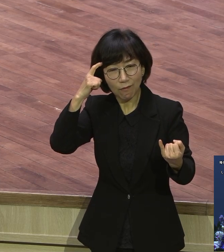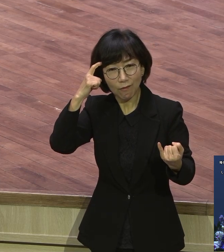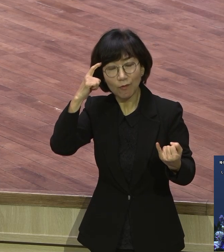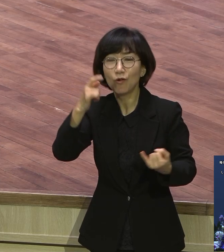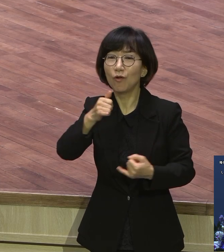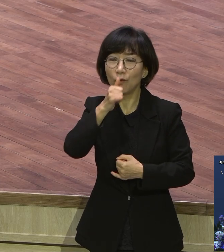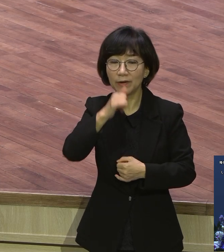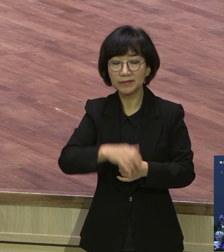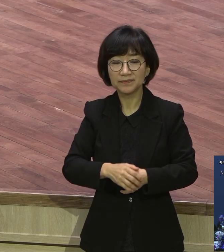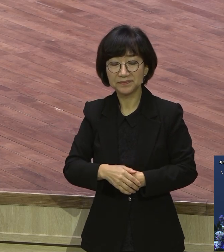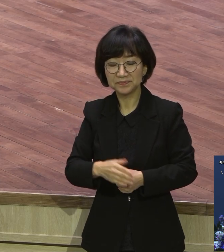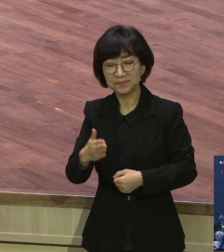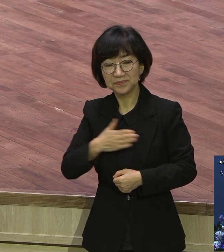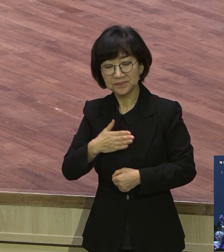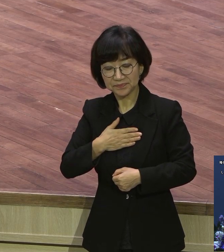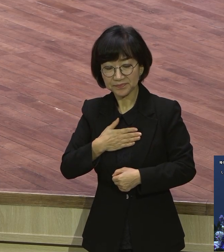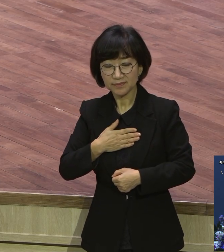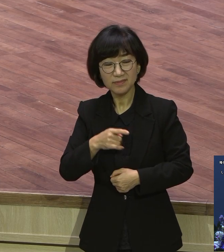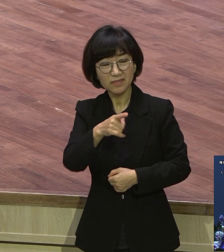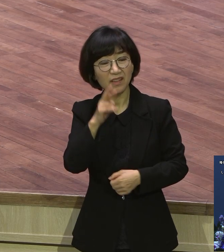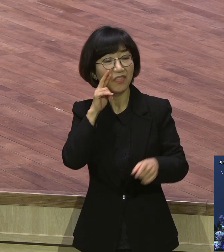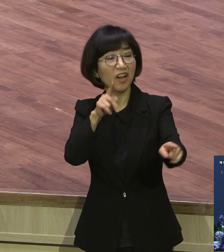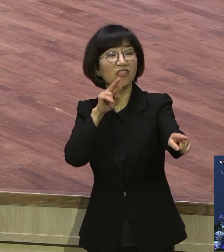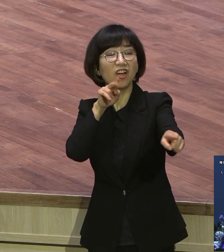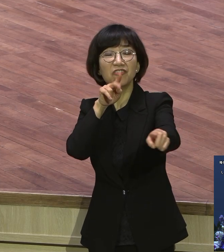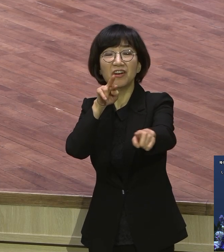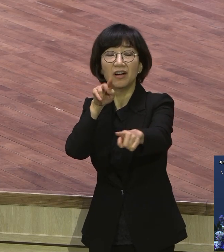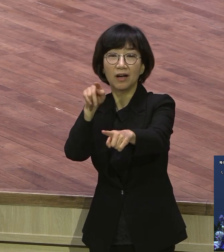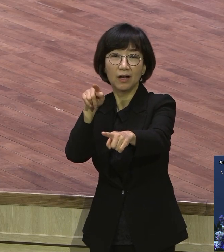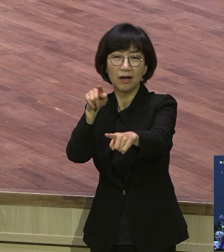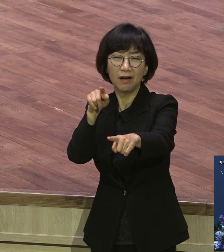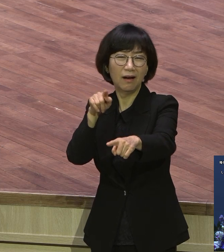나는 맞고 너는 틀린다 그거는 아니에요